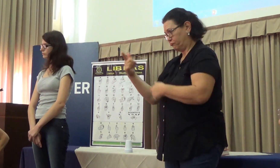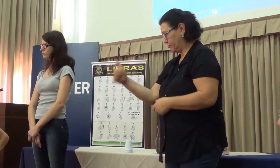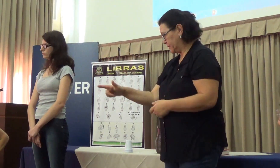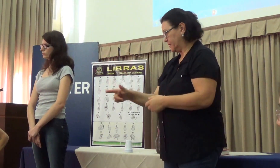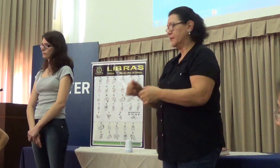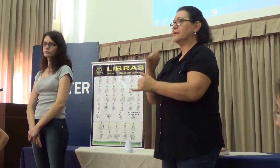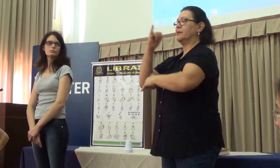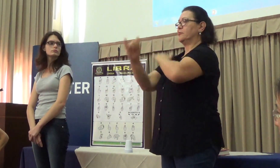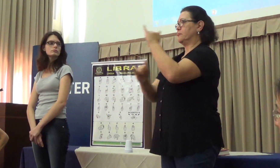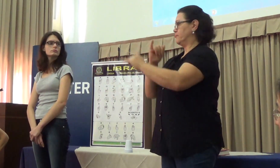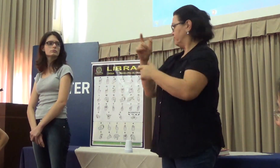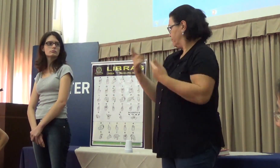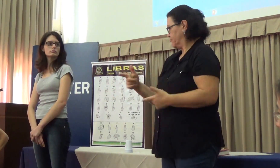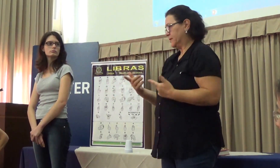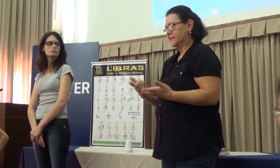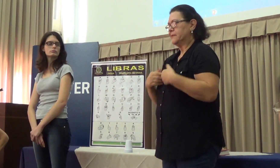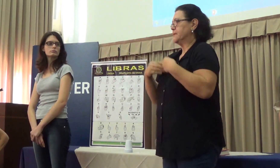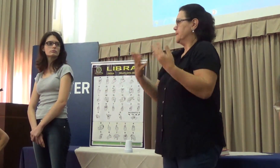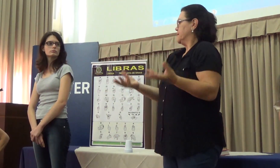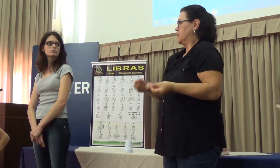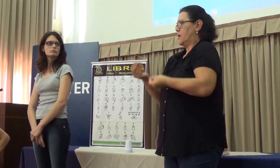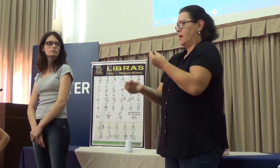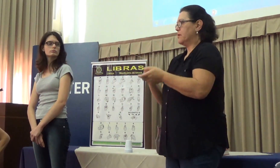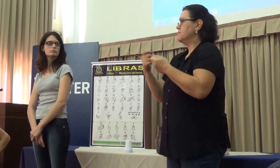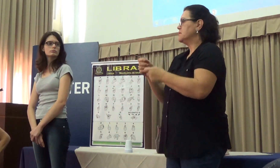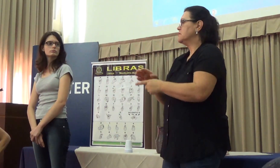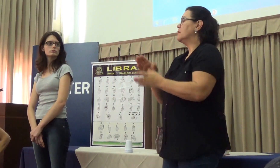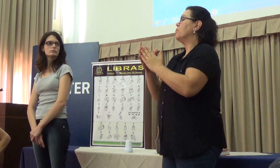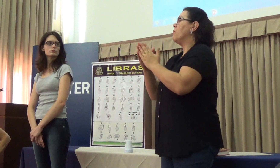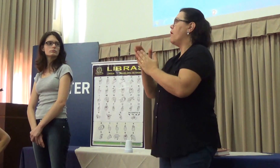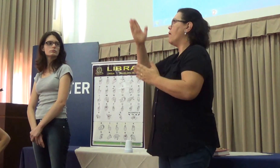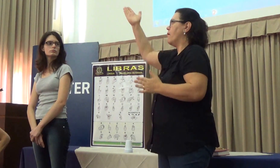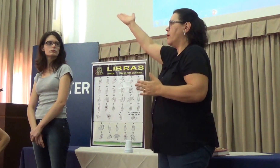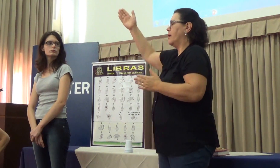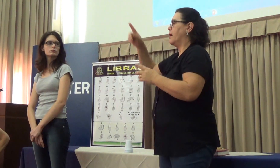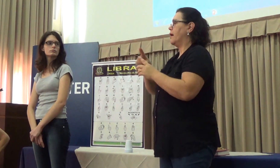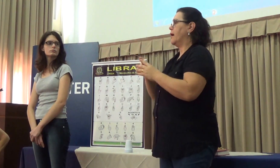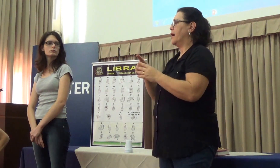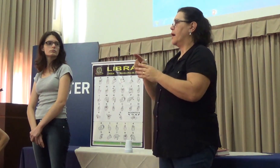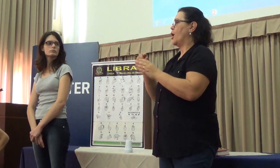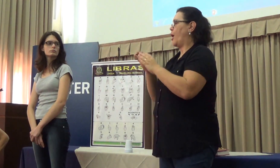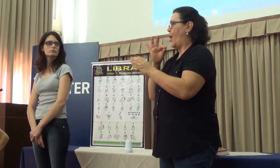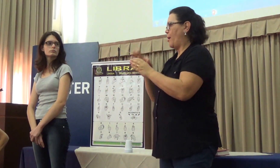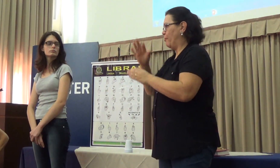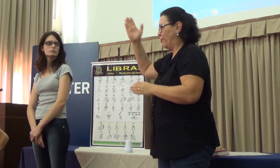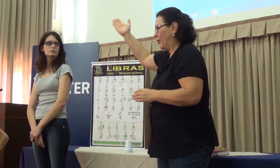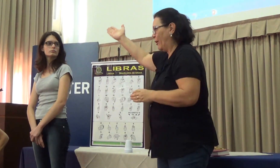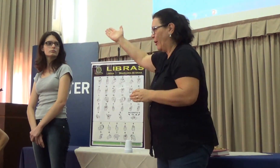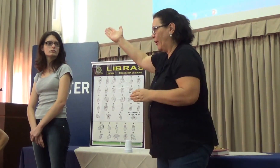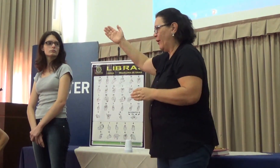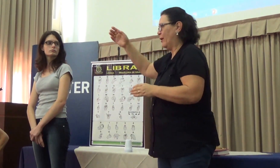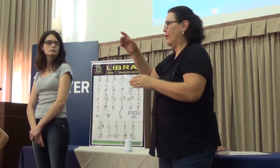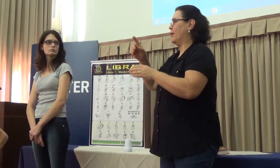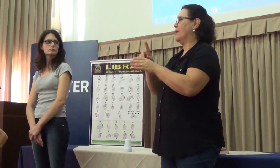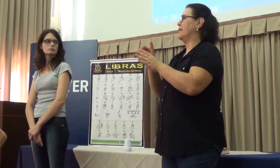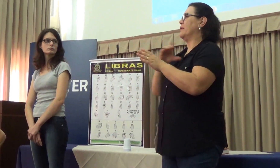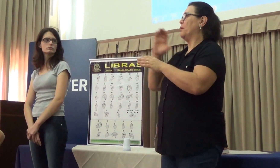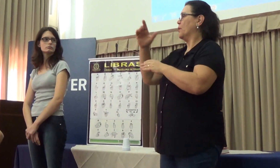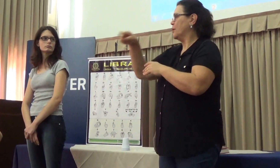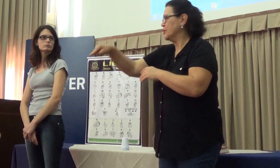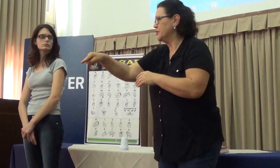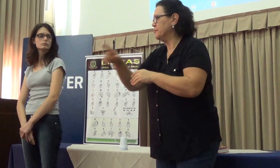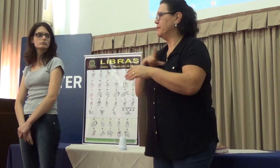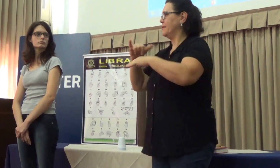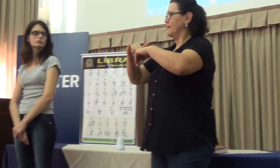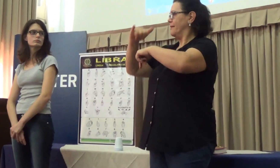Mensagem. Eu não sei mandar mensagem, eu não sei usar a internet. Então, e, por exemplo, pessoas que moram